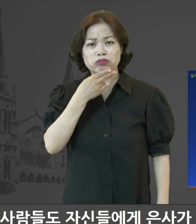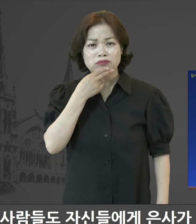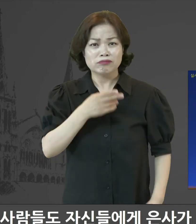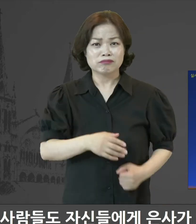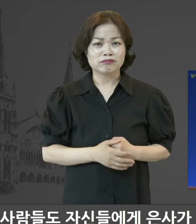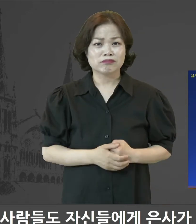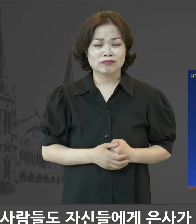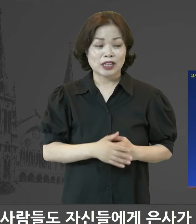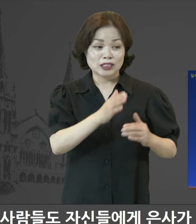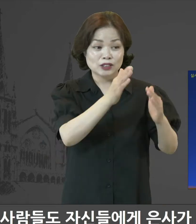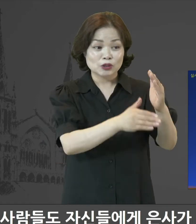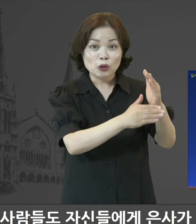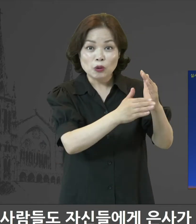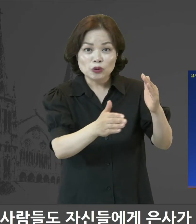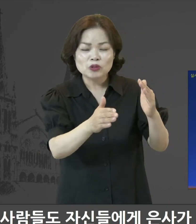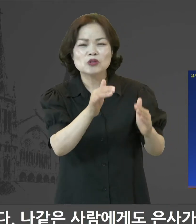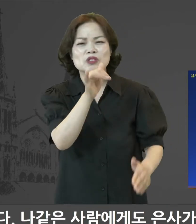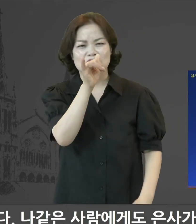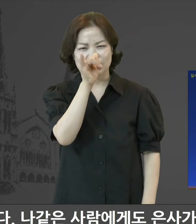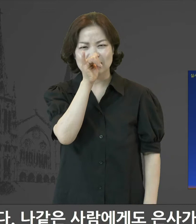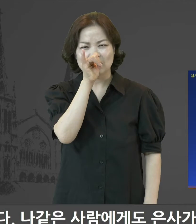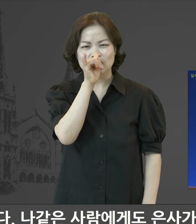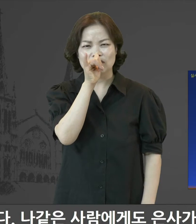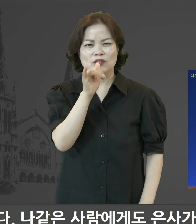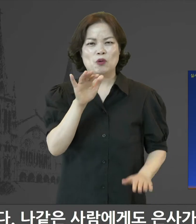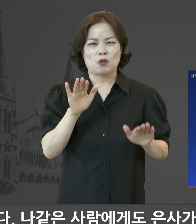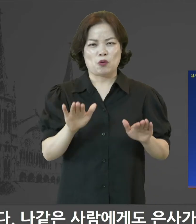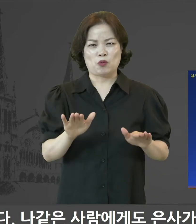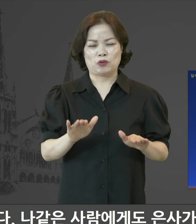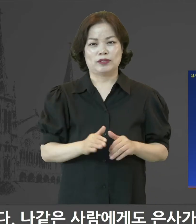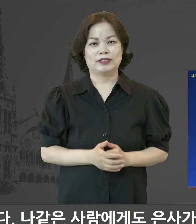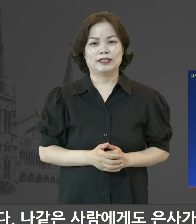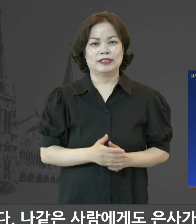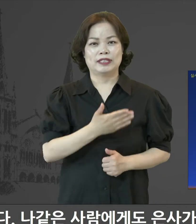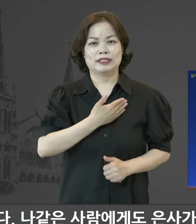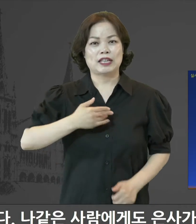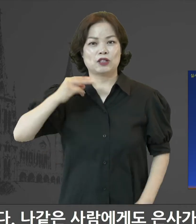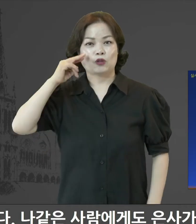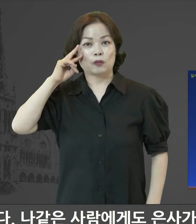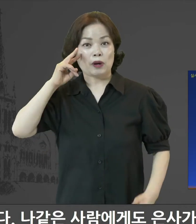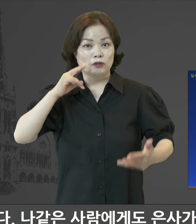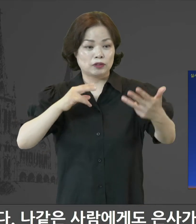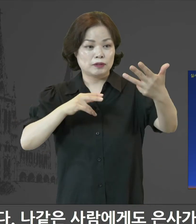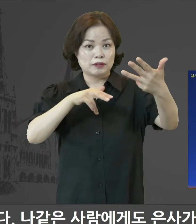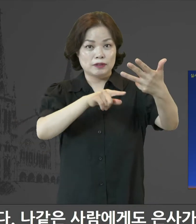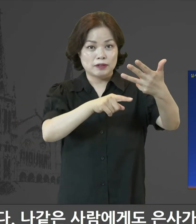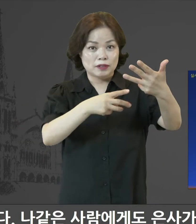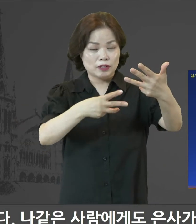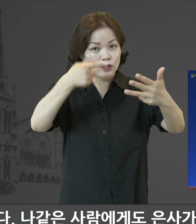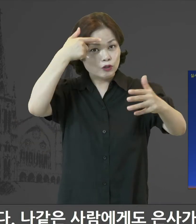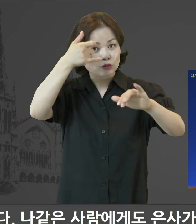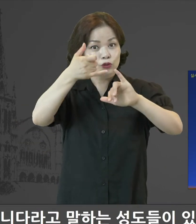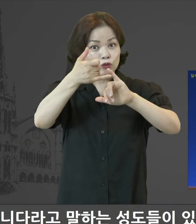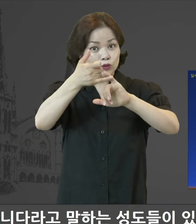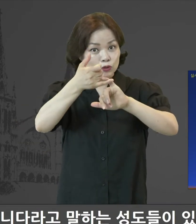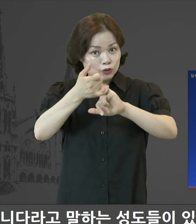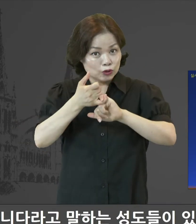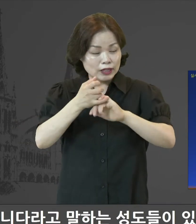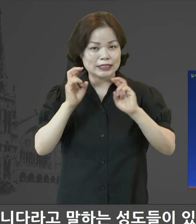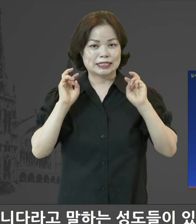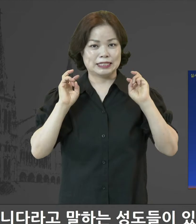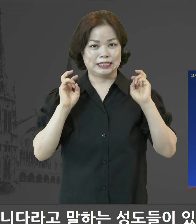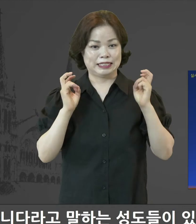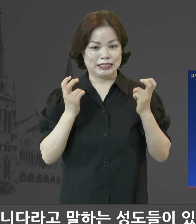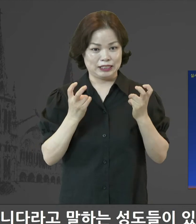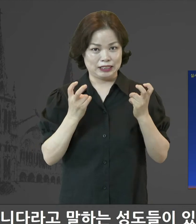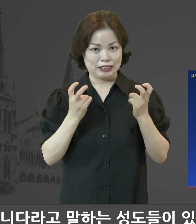라는 성도들이 있었던 것 같아요. 그래서 오늘 사도 바울은 8절에서 구약을 인용합니다. 구약의